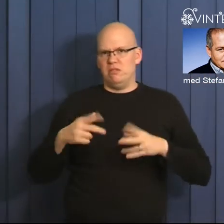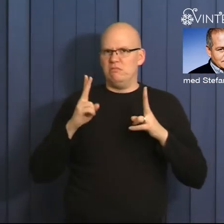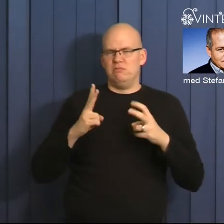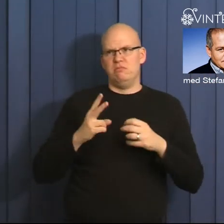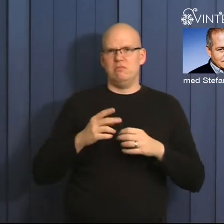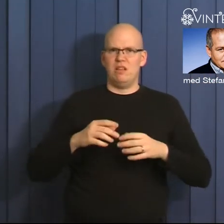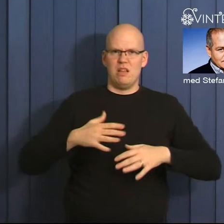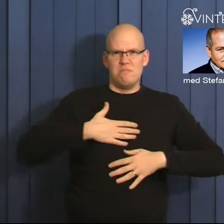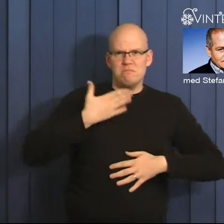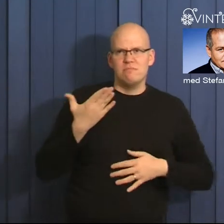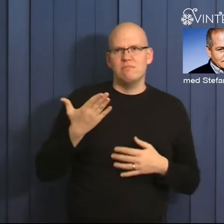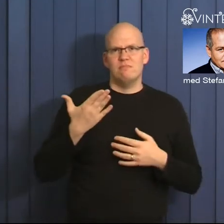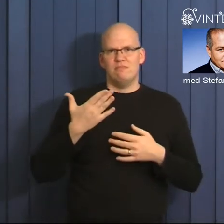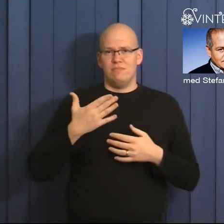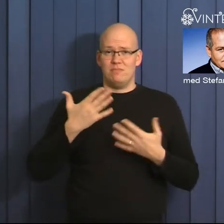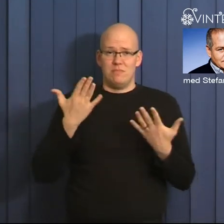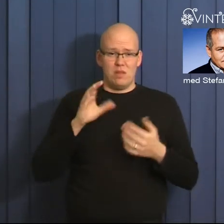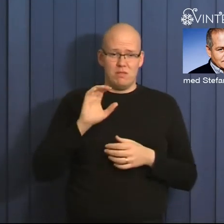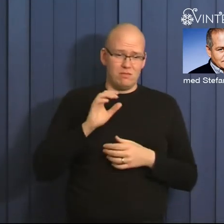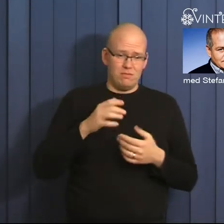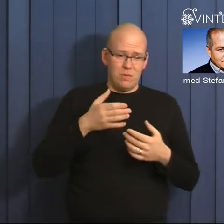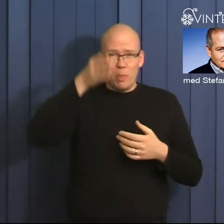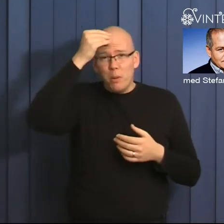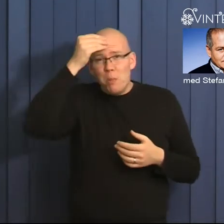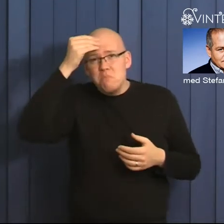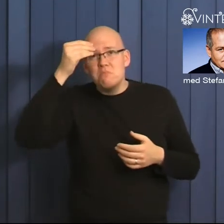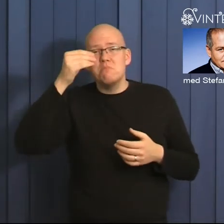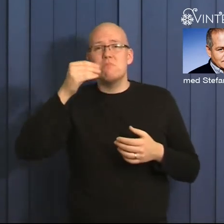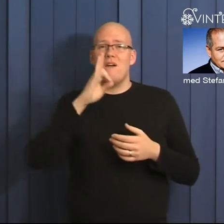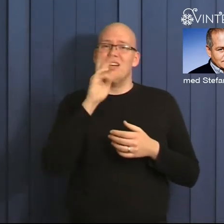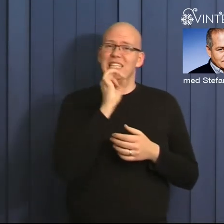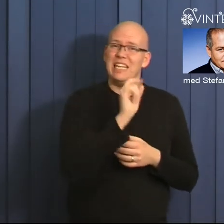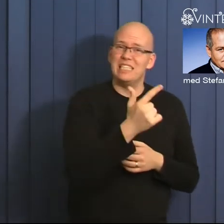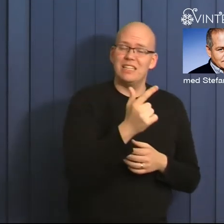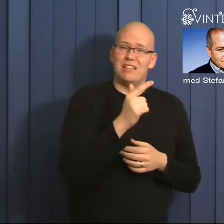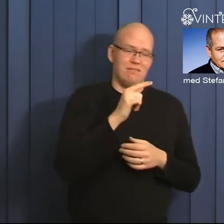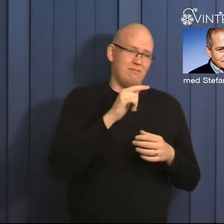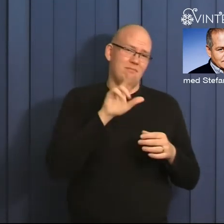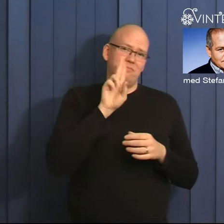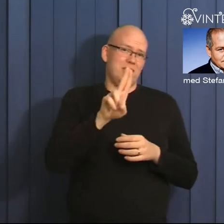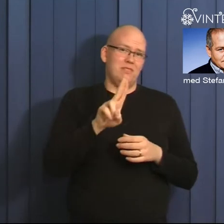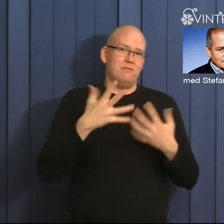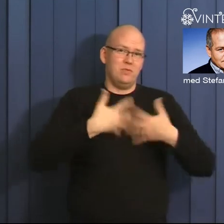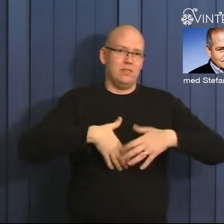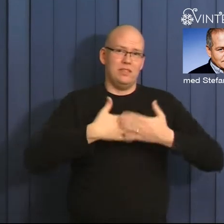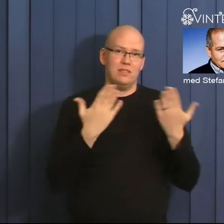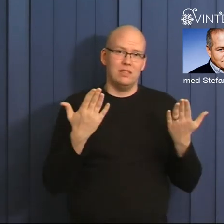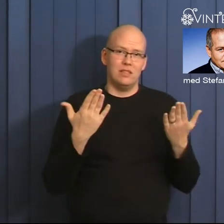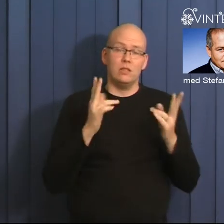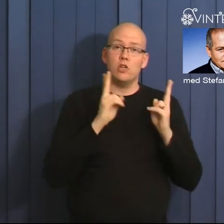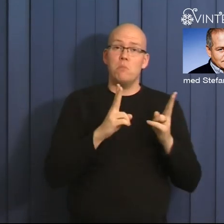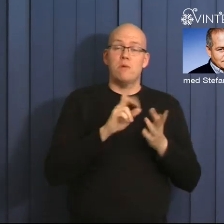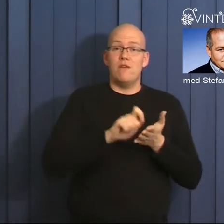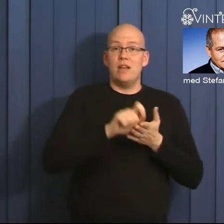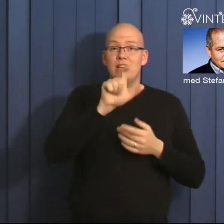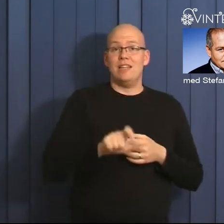kunskapsläget som fanatism och dumhet alltid erbjuder oss eller som författaren Friedrich